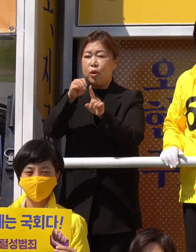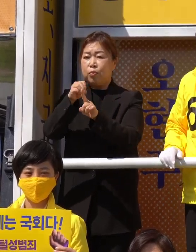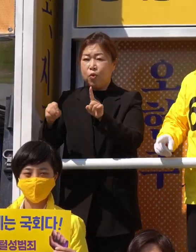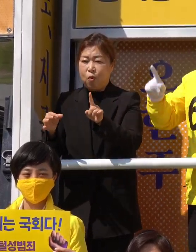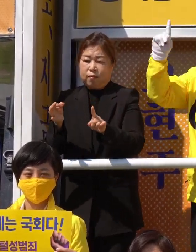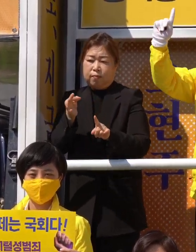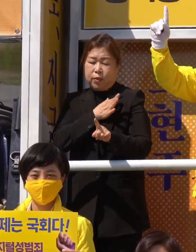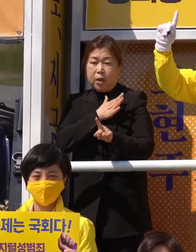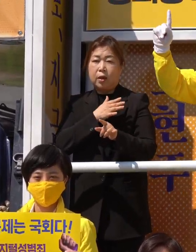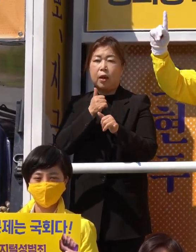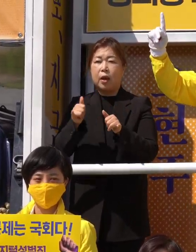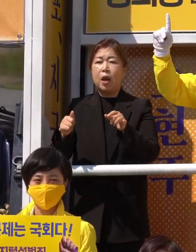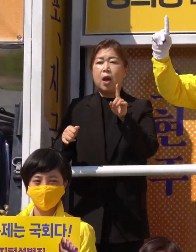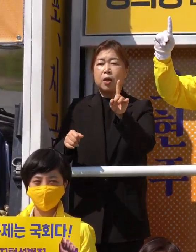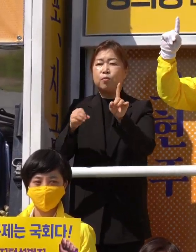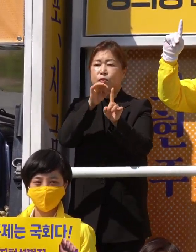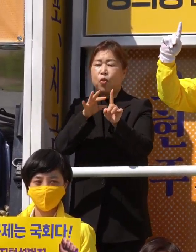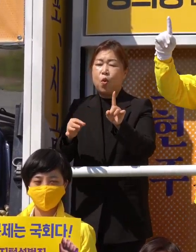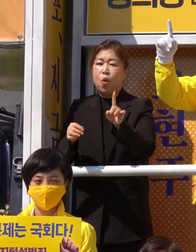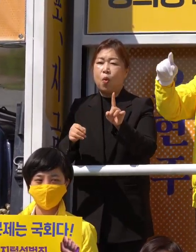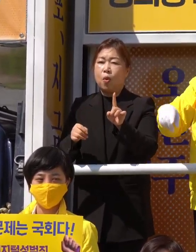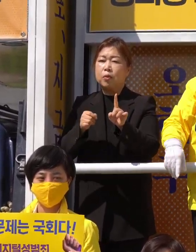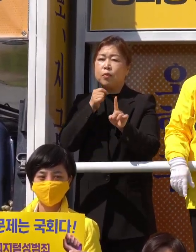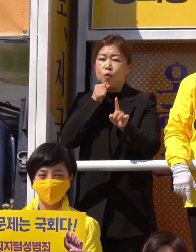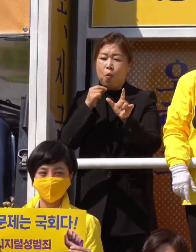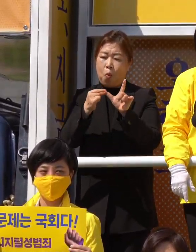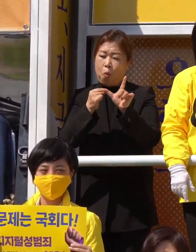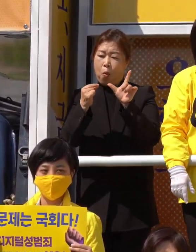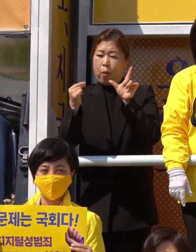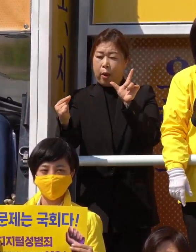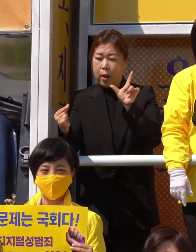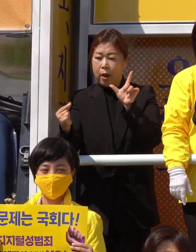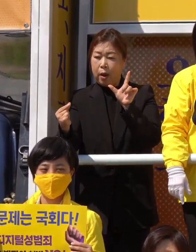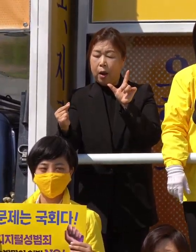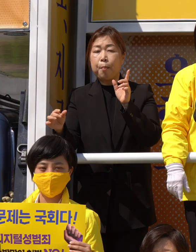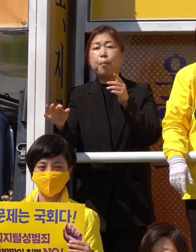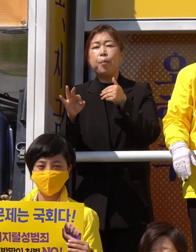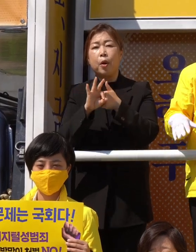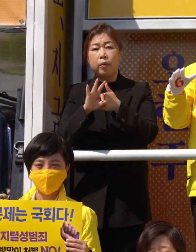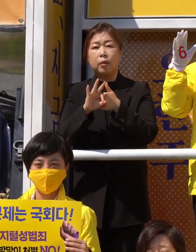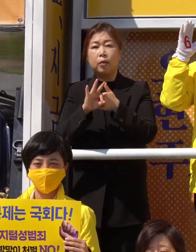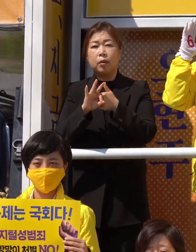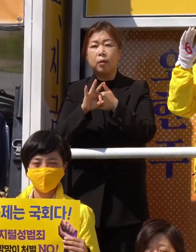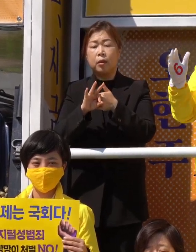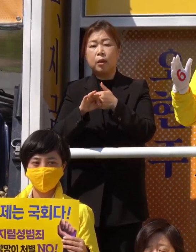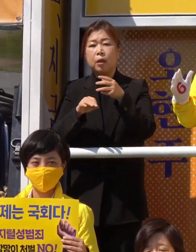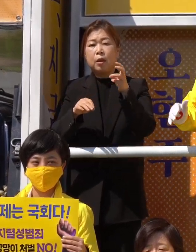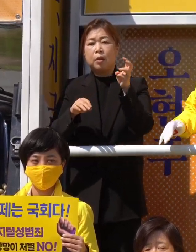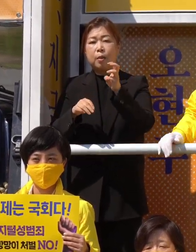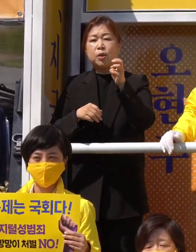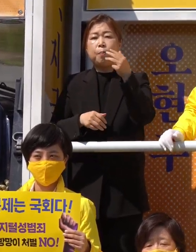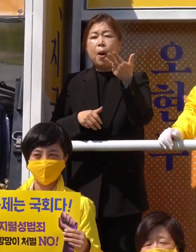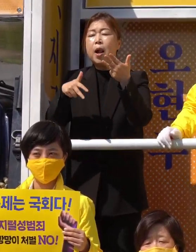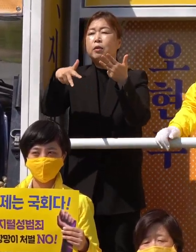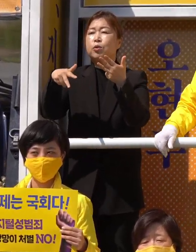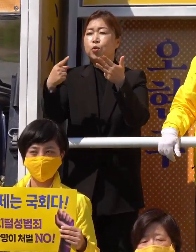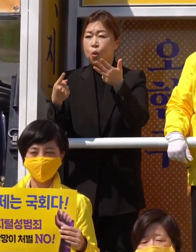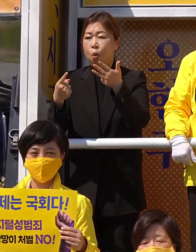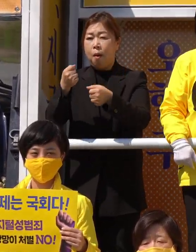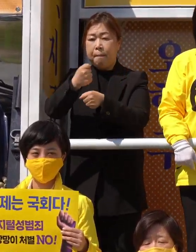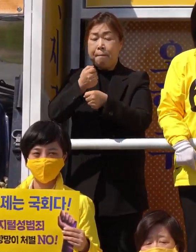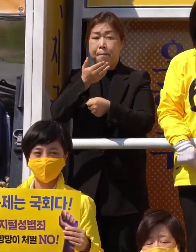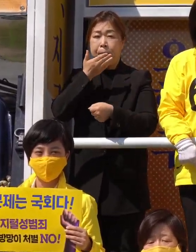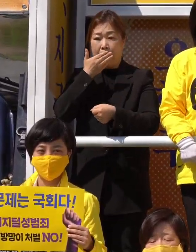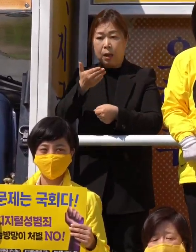슈퍼부자들에게 1%의 초부유세를 부과하면은 38조 정도를 모을